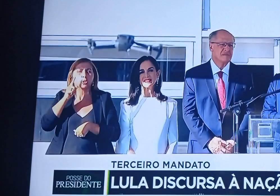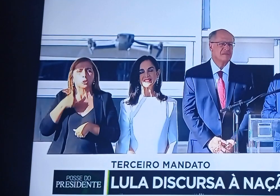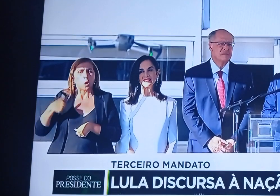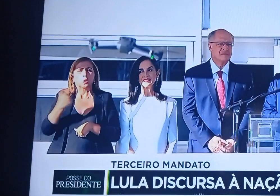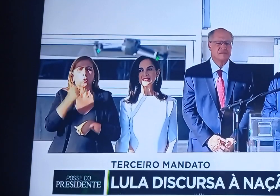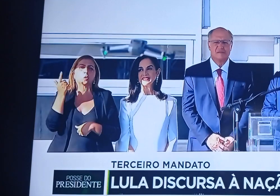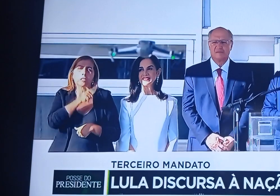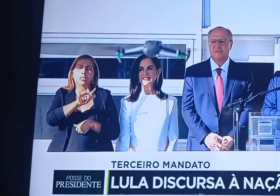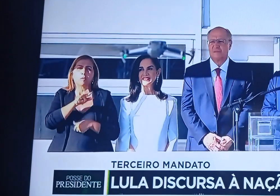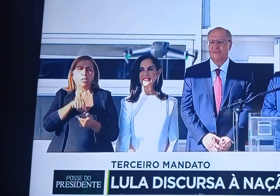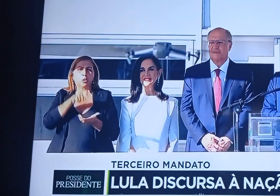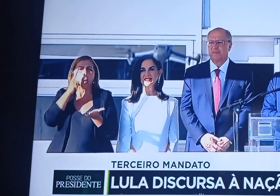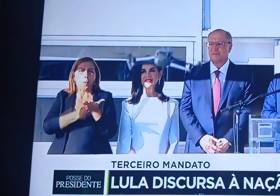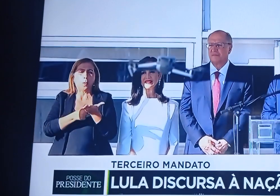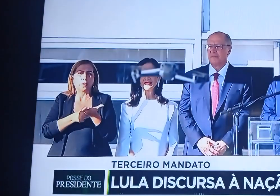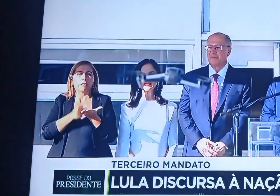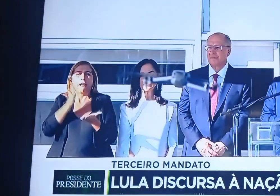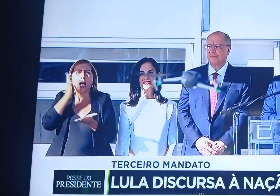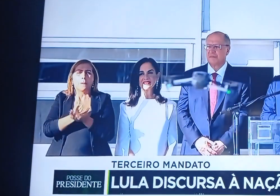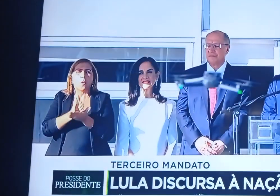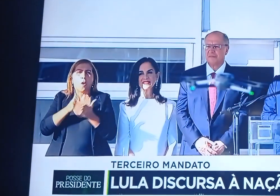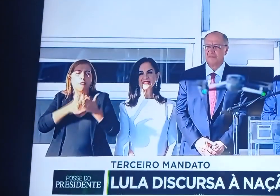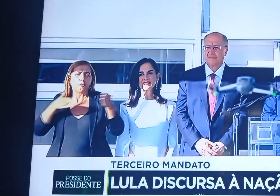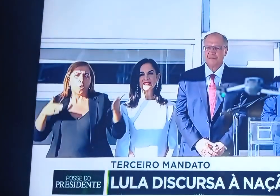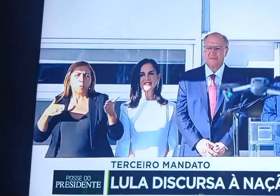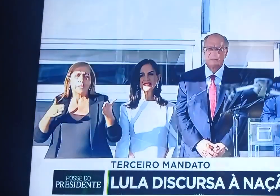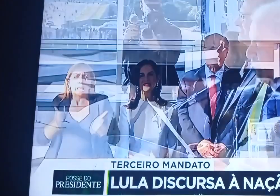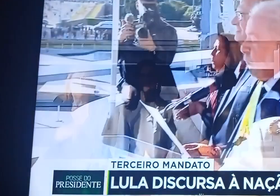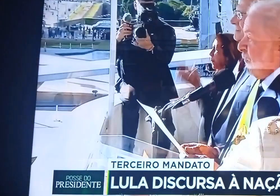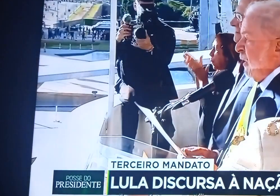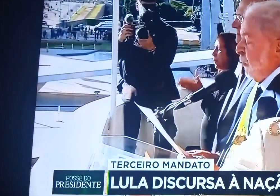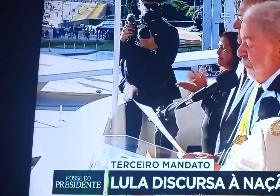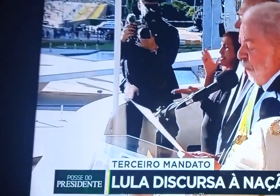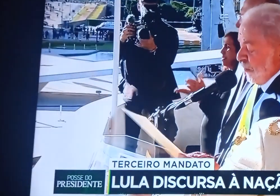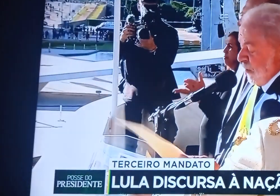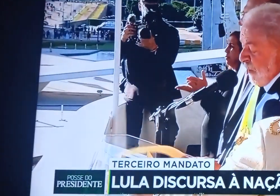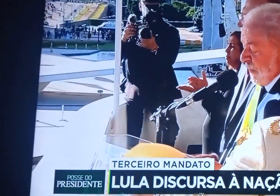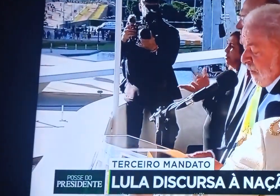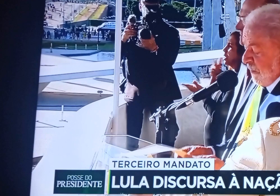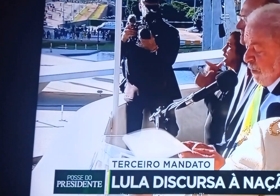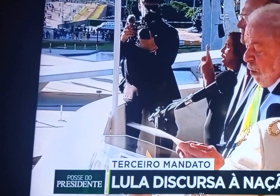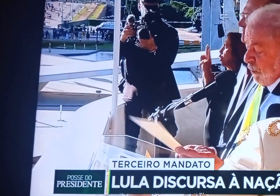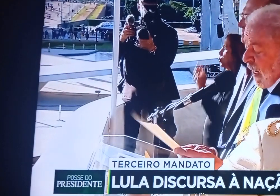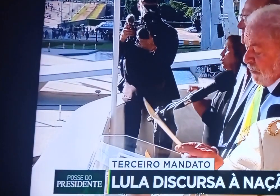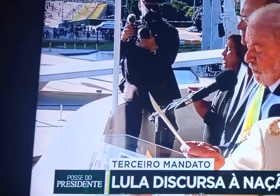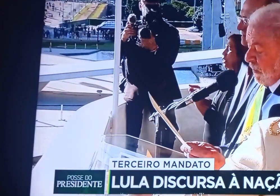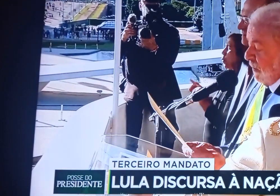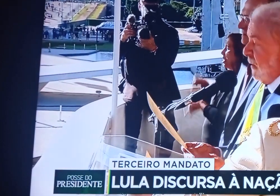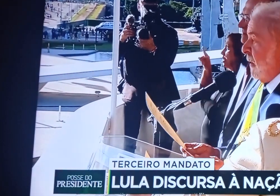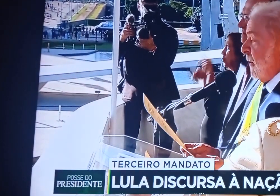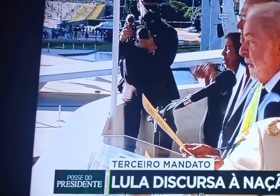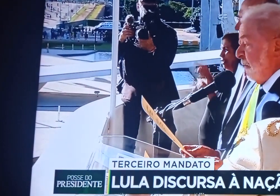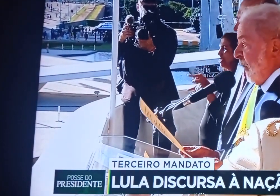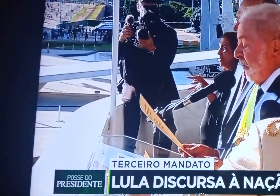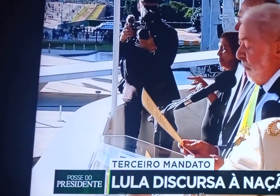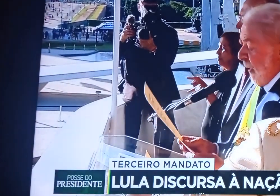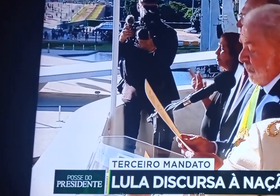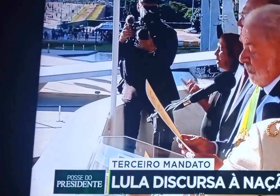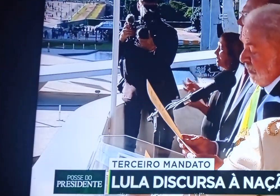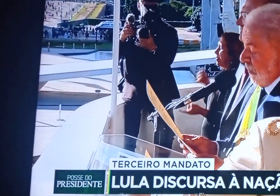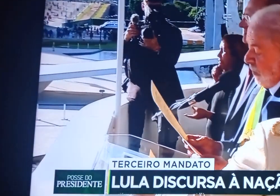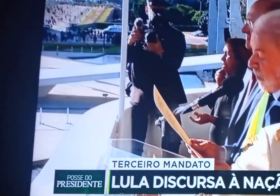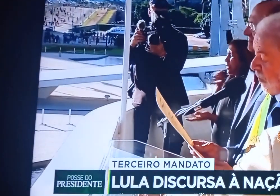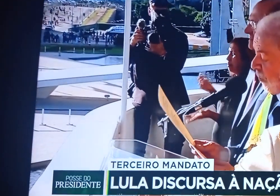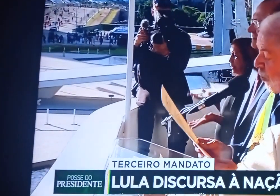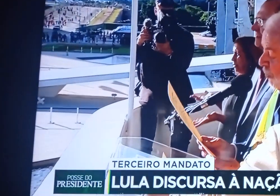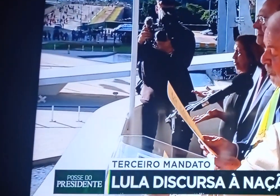esse compromisso, acabamos com a fome e a miséria e reduzimos fortemente a desigualdade.